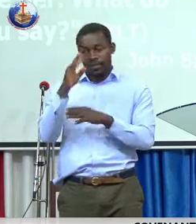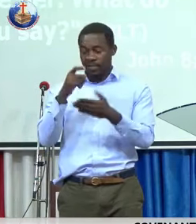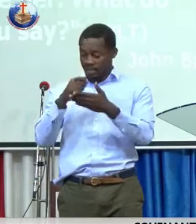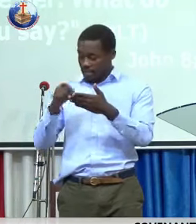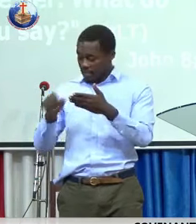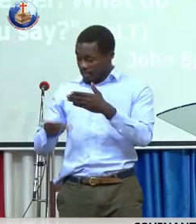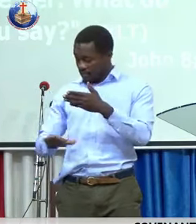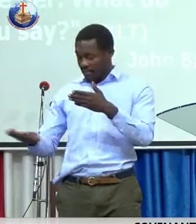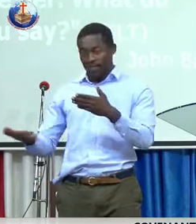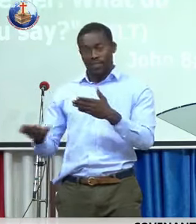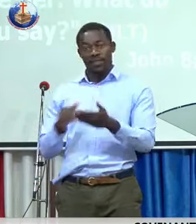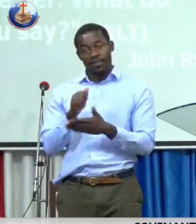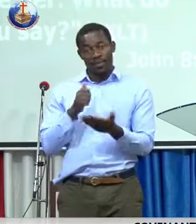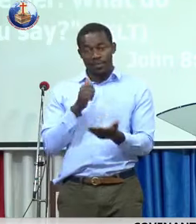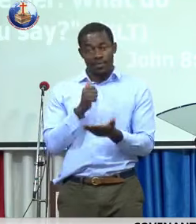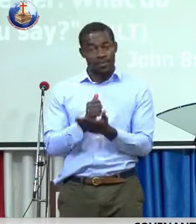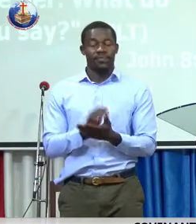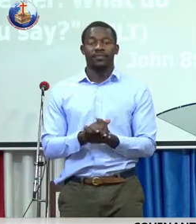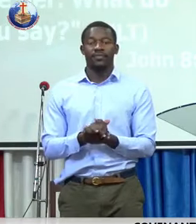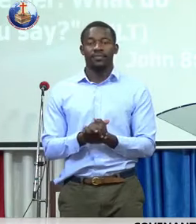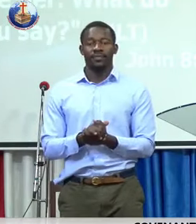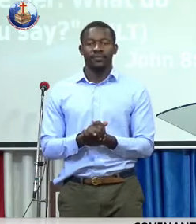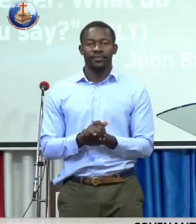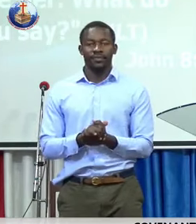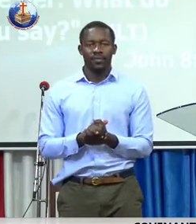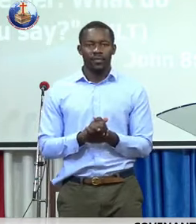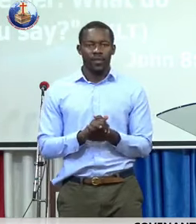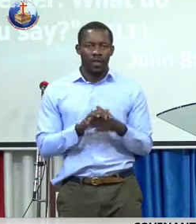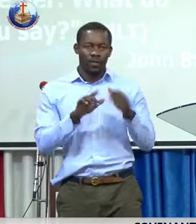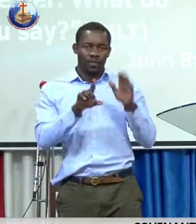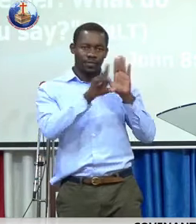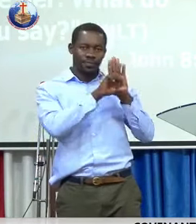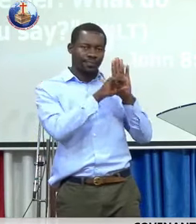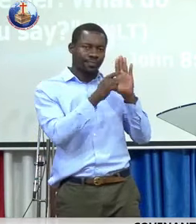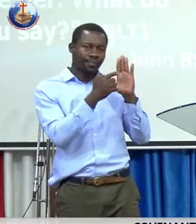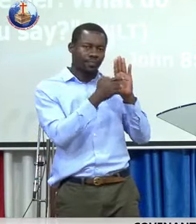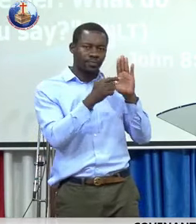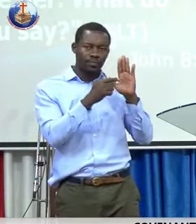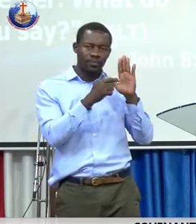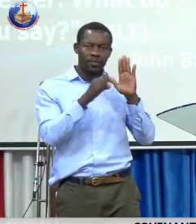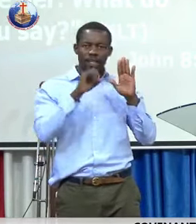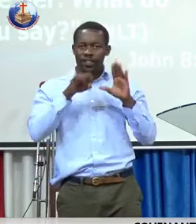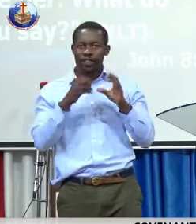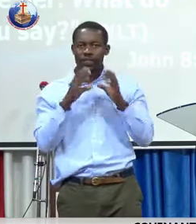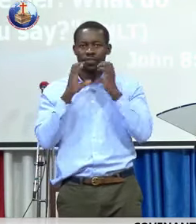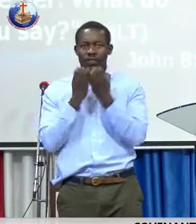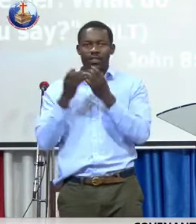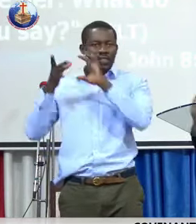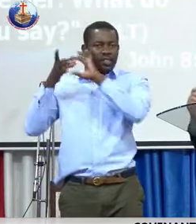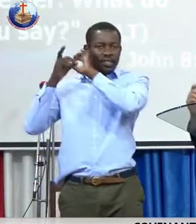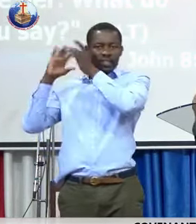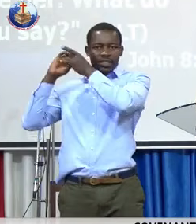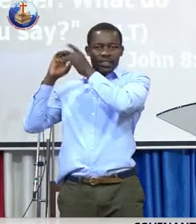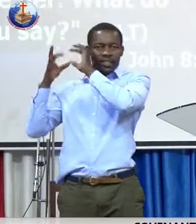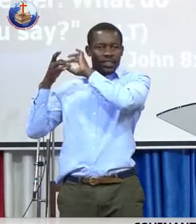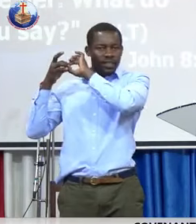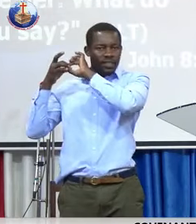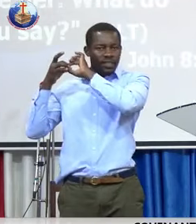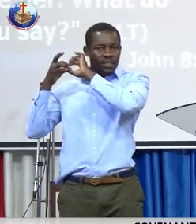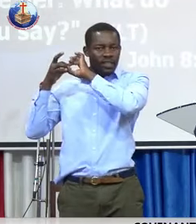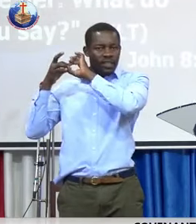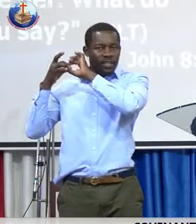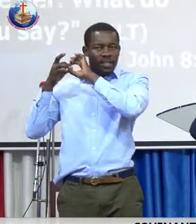Amen. Amen. And legally, in Jewish tradition, na kisheria katika tamaduni za Kiyahudi, no one was meant to be